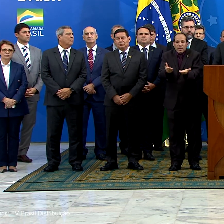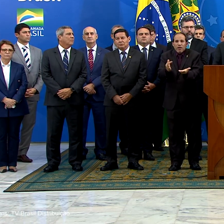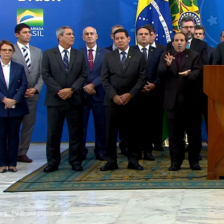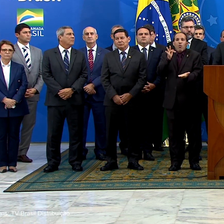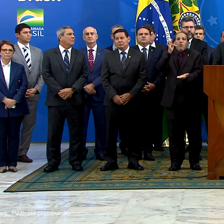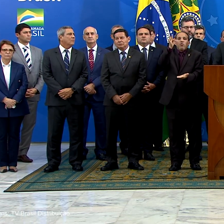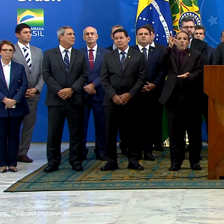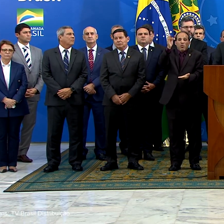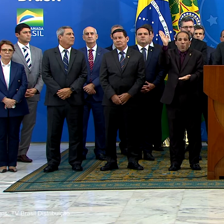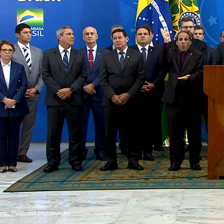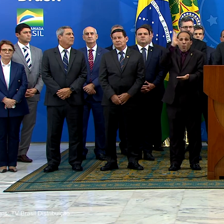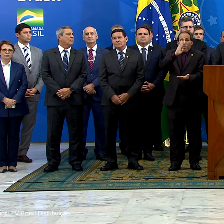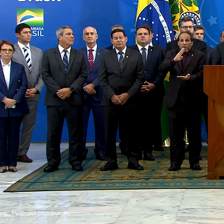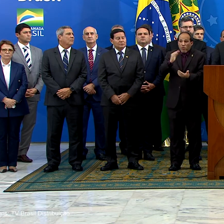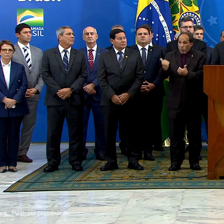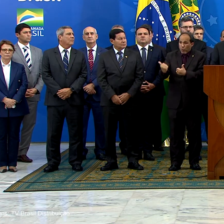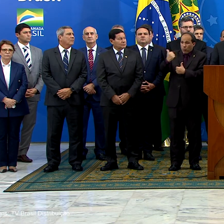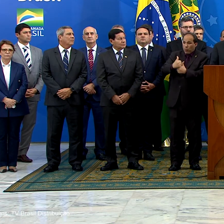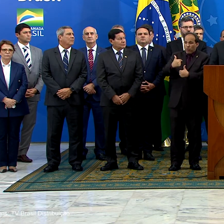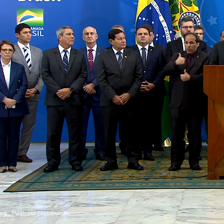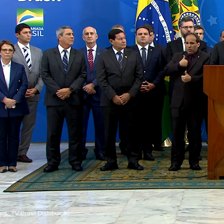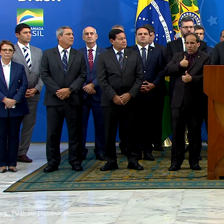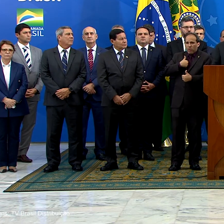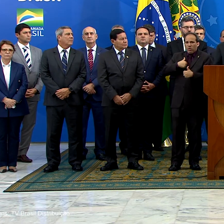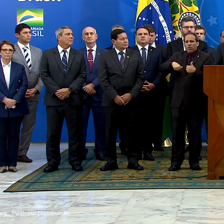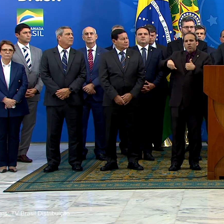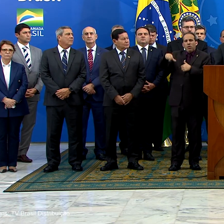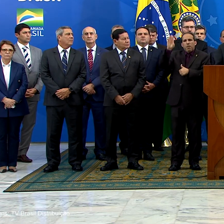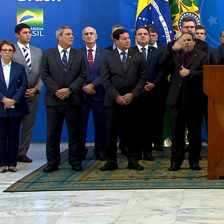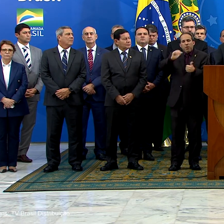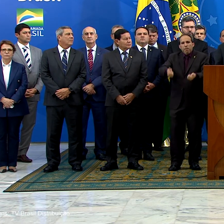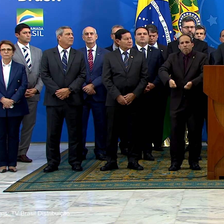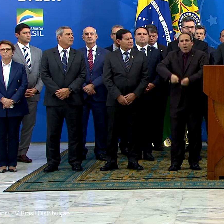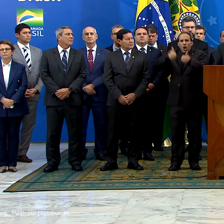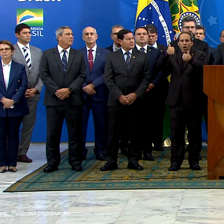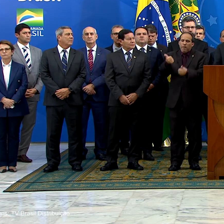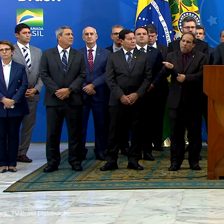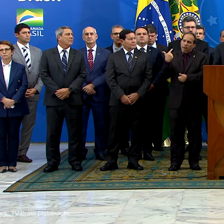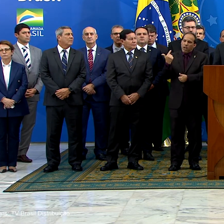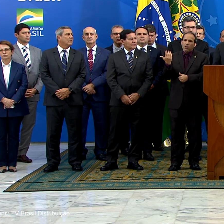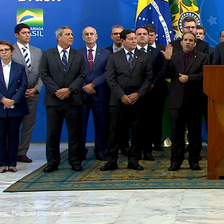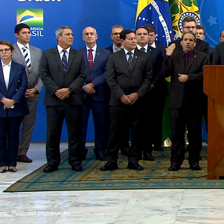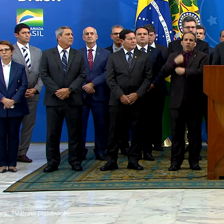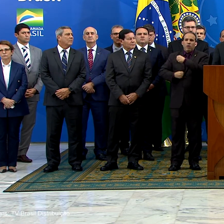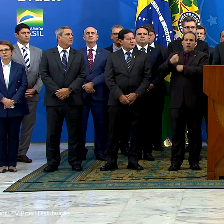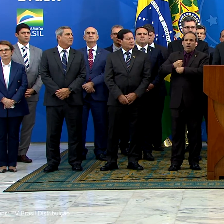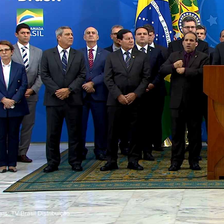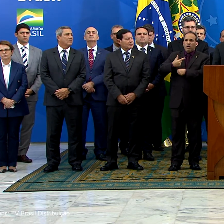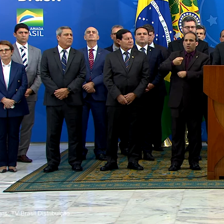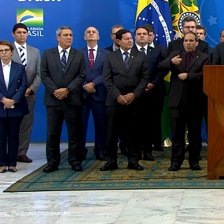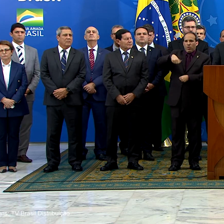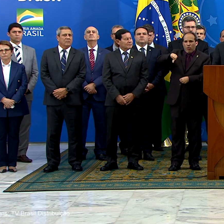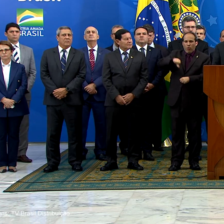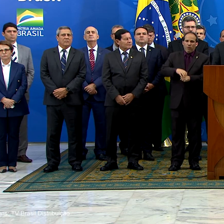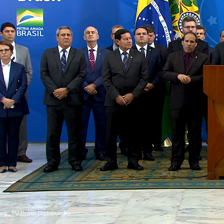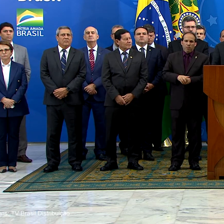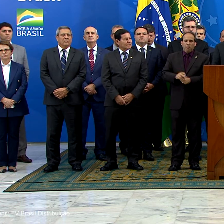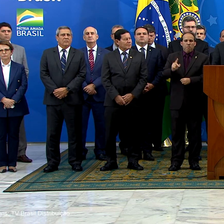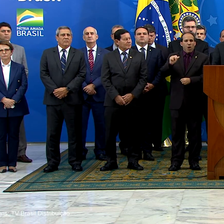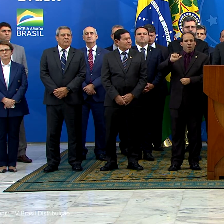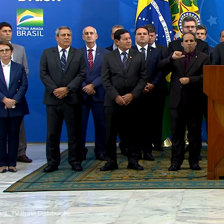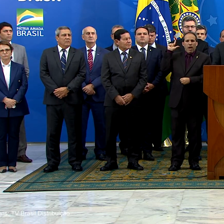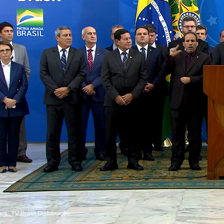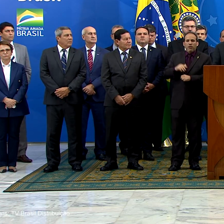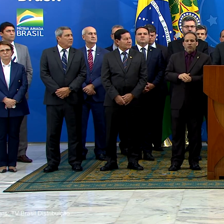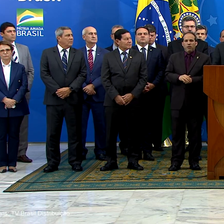e para quem vier me sucedeu no futuro bem menor do que recebi em janeiro do ano passado eu